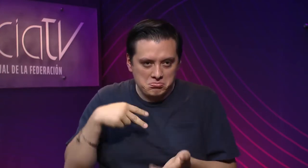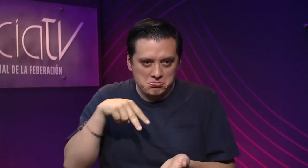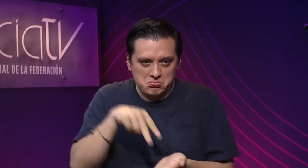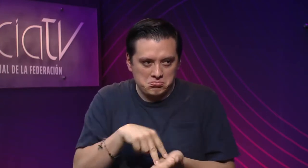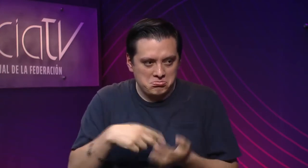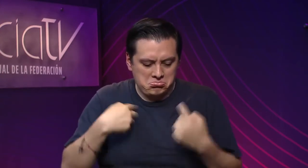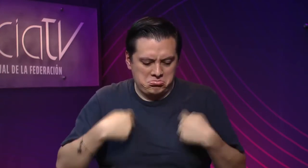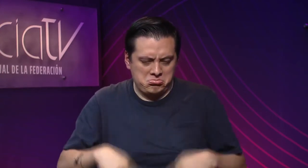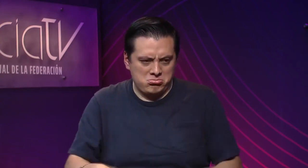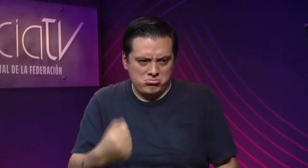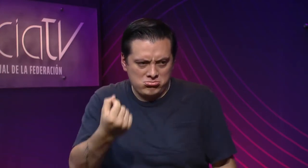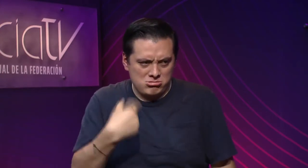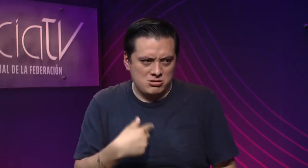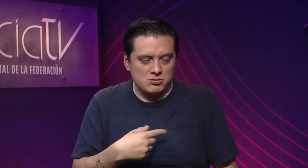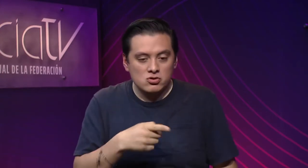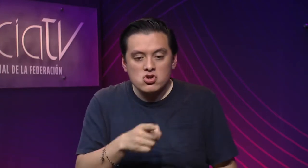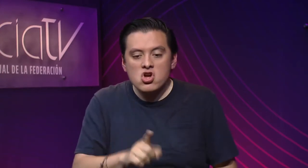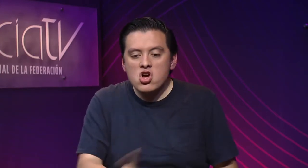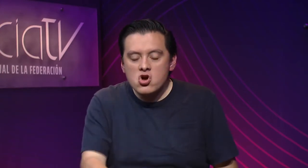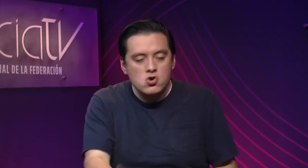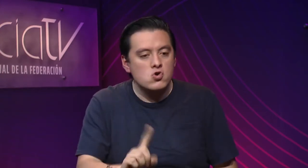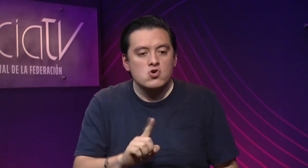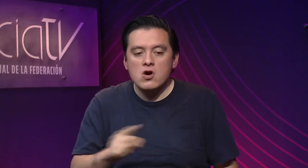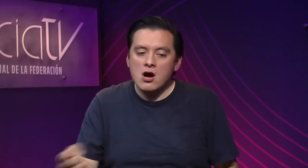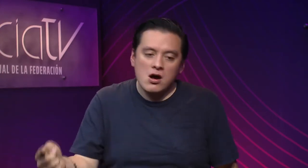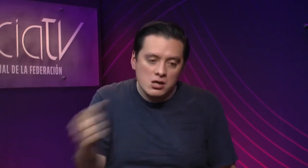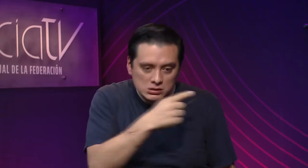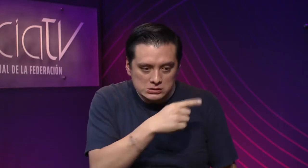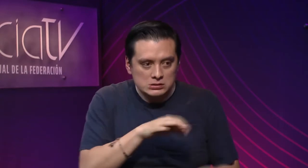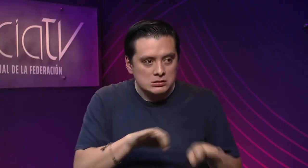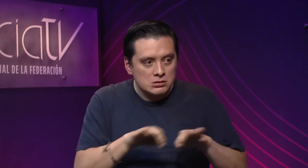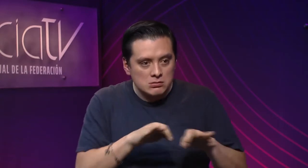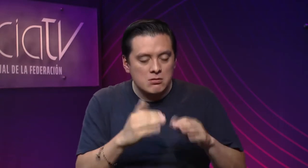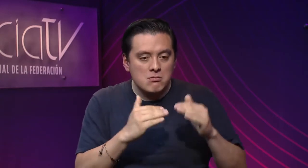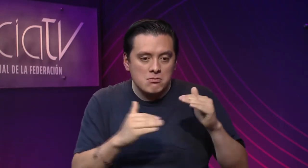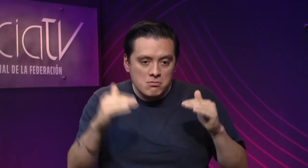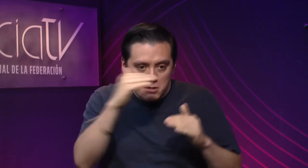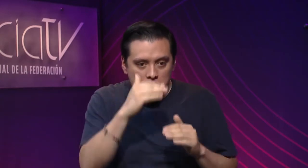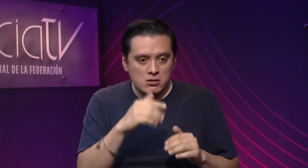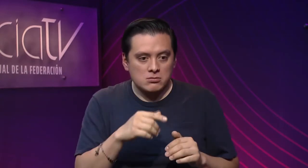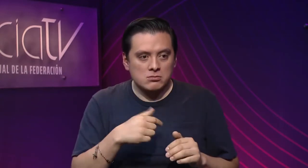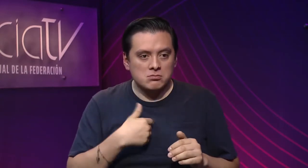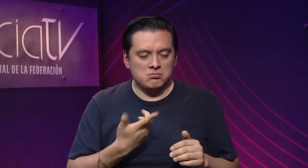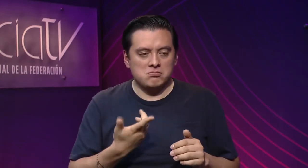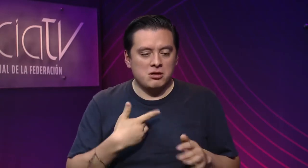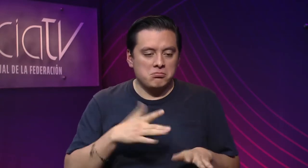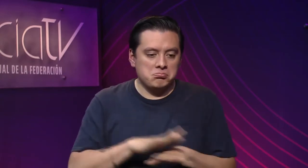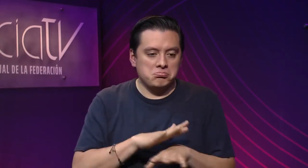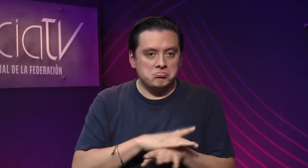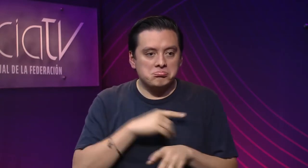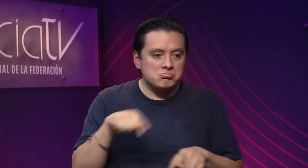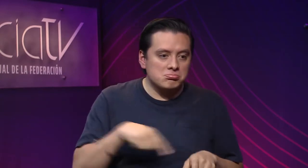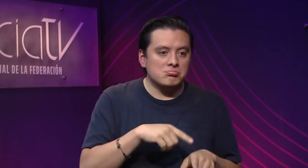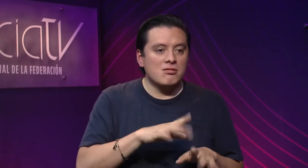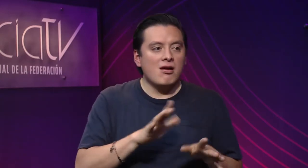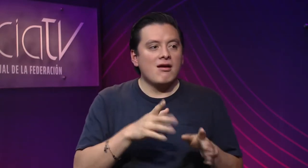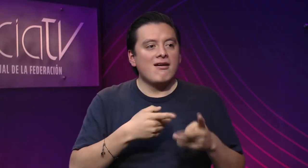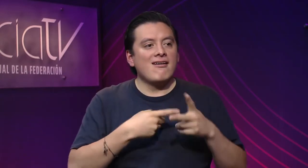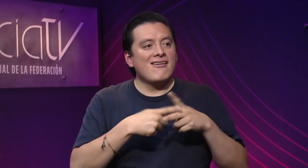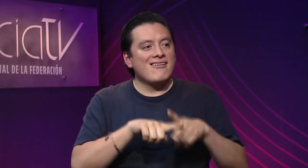que me estaban engañando. Y dije, no, me voy a ir así tal cual. Entonces agarré, me fui con la misma ropa y me dijeron, no, tienes que cambiarte, vas a